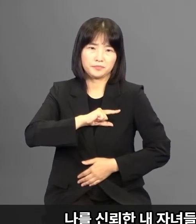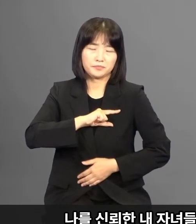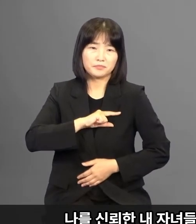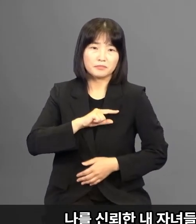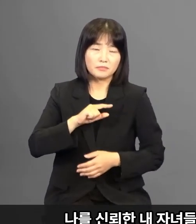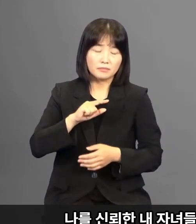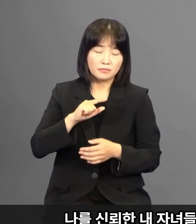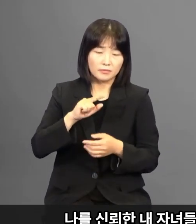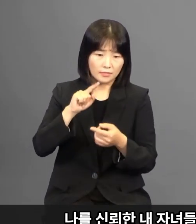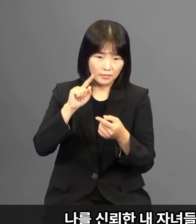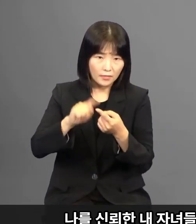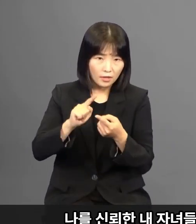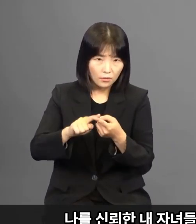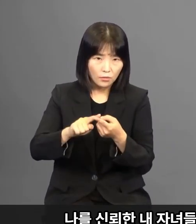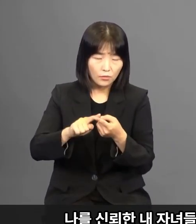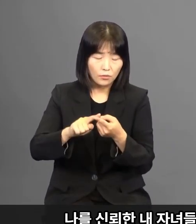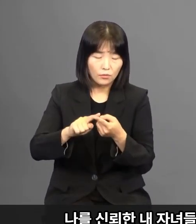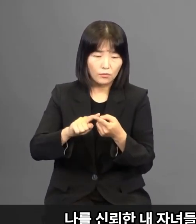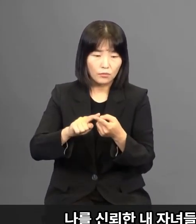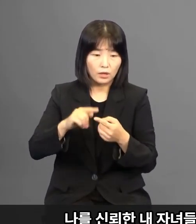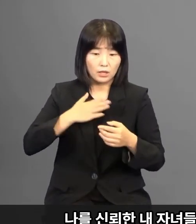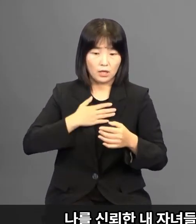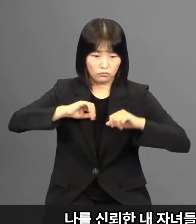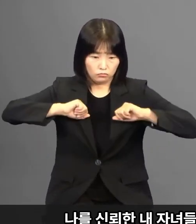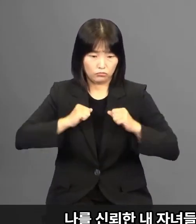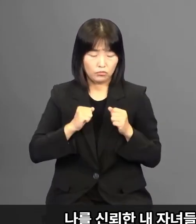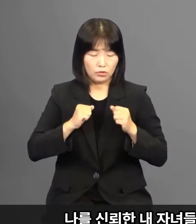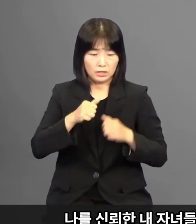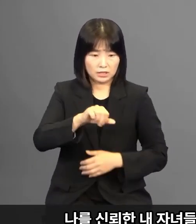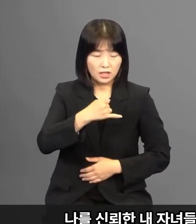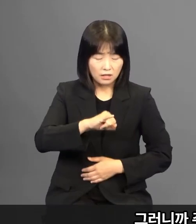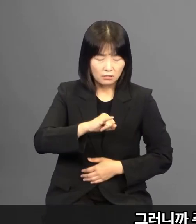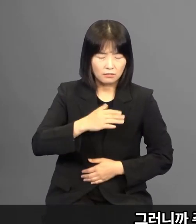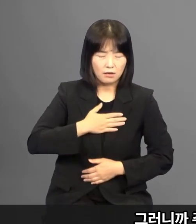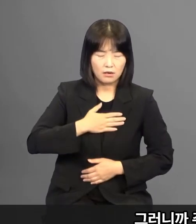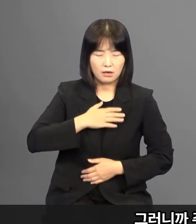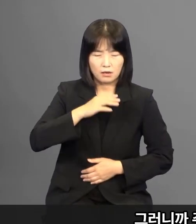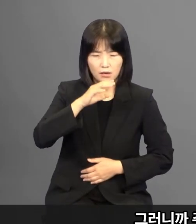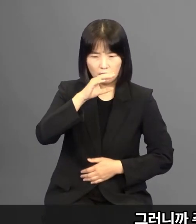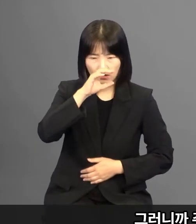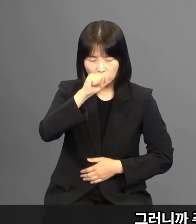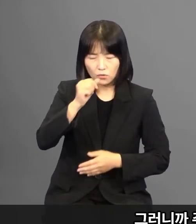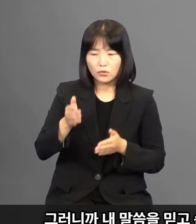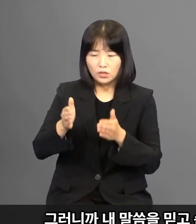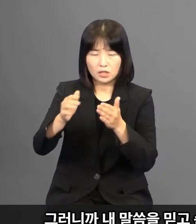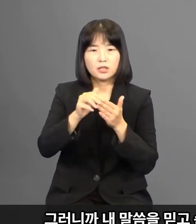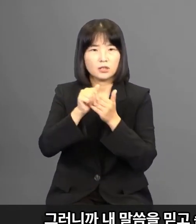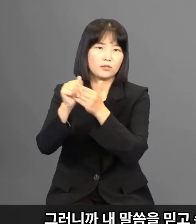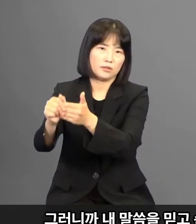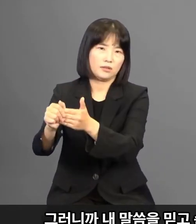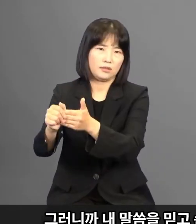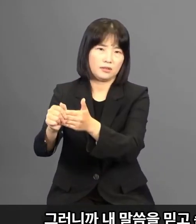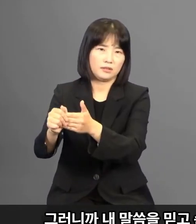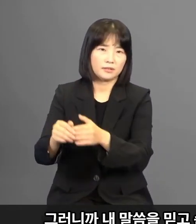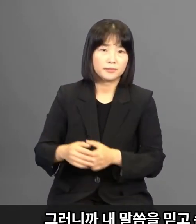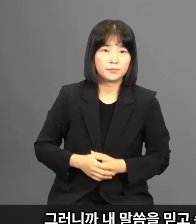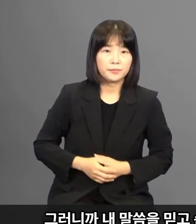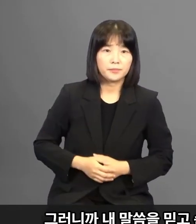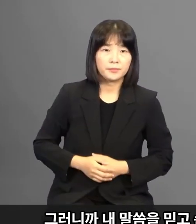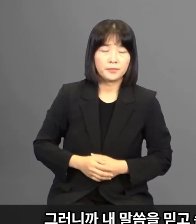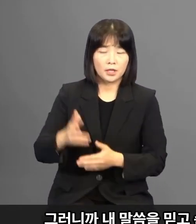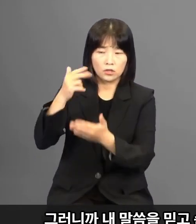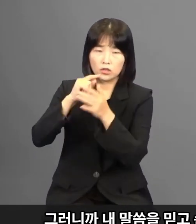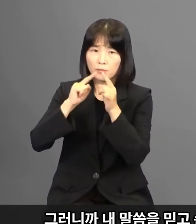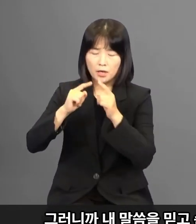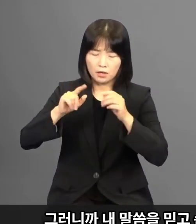내 자녀들을 나는 반드시 선한 길로 인도한다. 그러니까 주님은 뭐라고 하시냐면, 그러니까 내 말씀을